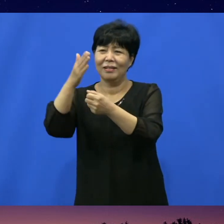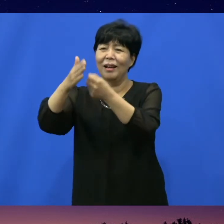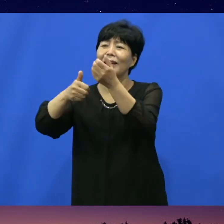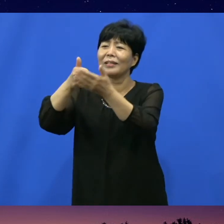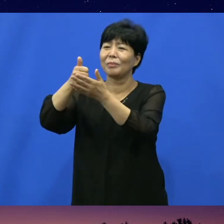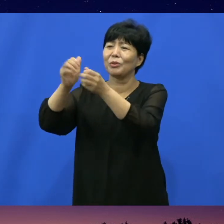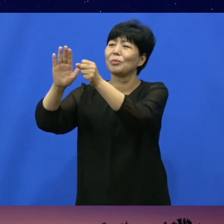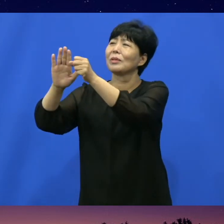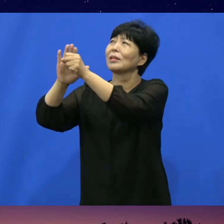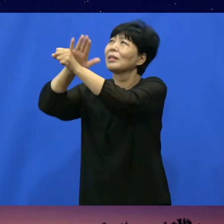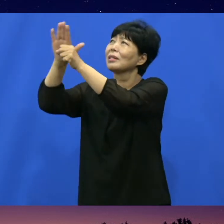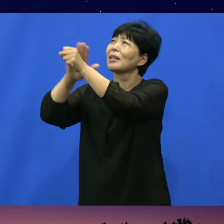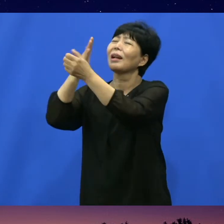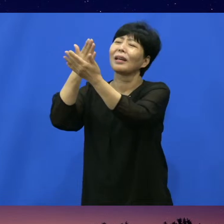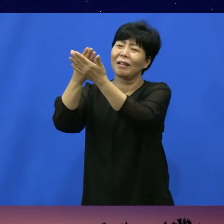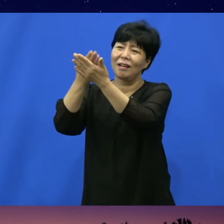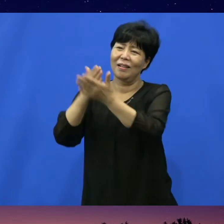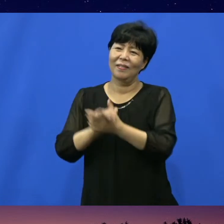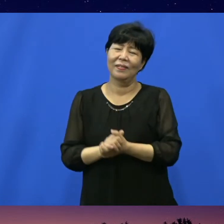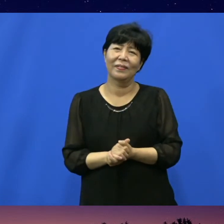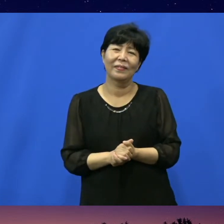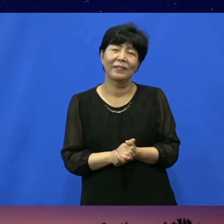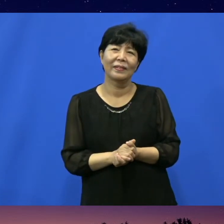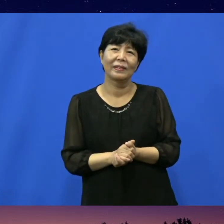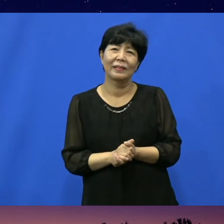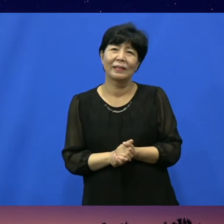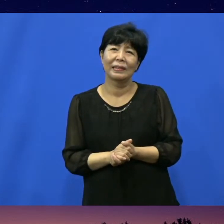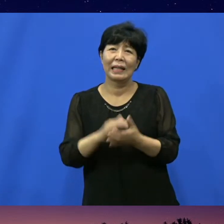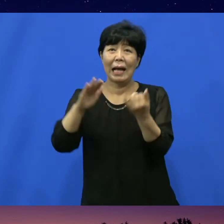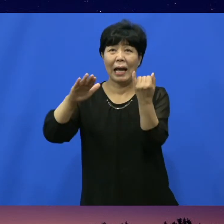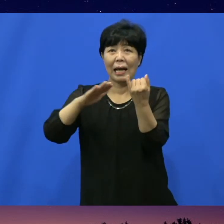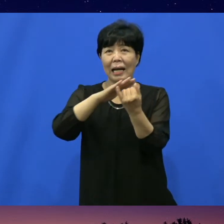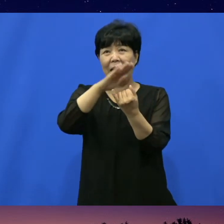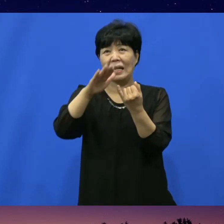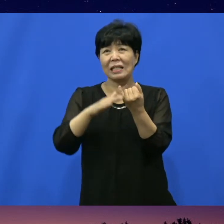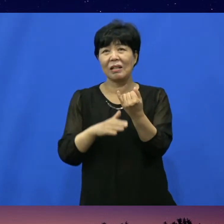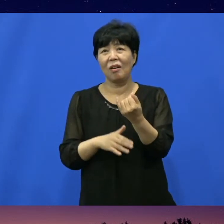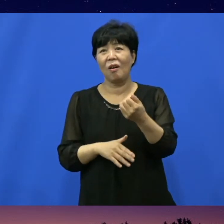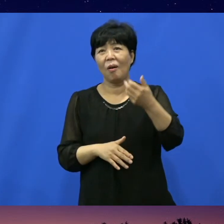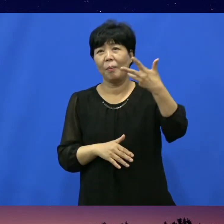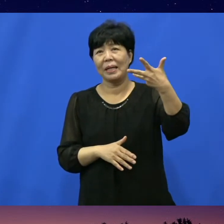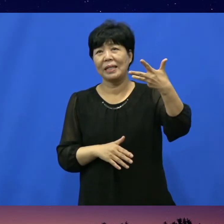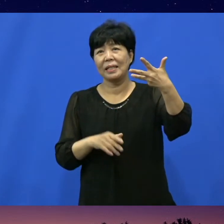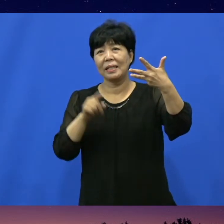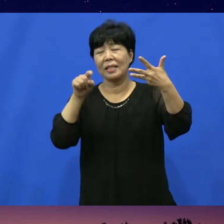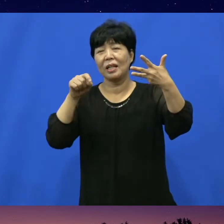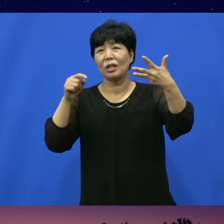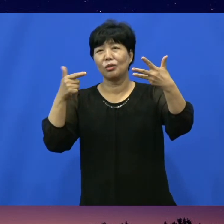여러분, 아가서를 보면 참 재미있는 표현들이 있어요. 마지막 장인데 아가서 8장 6절로 7절을 보면 너는 나를